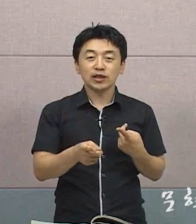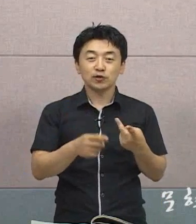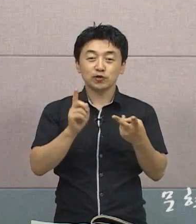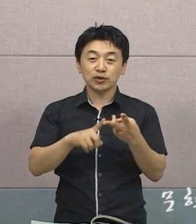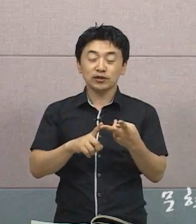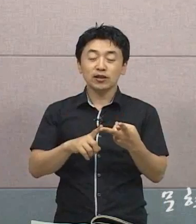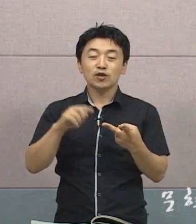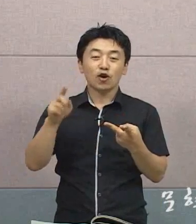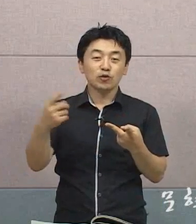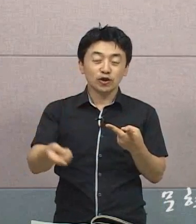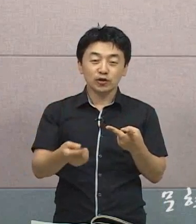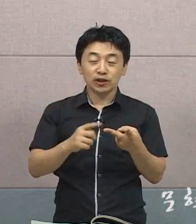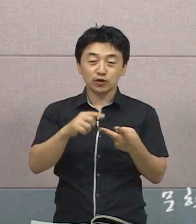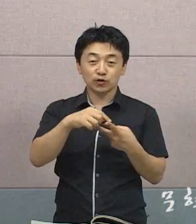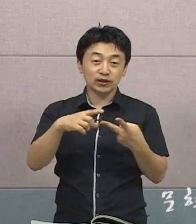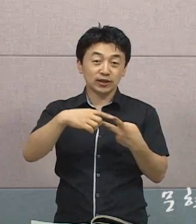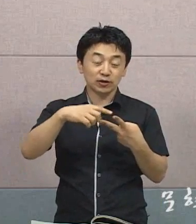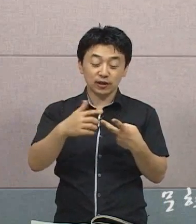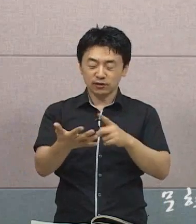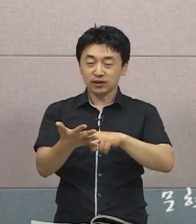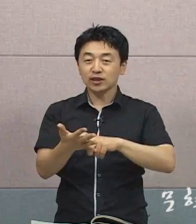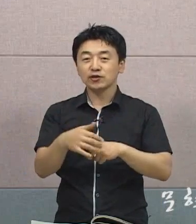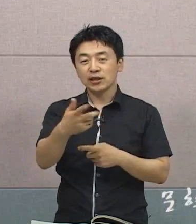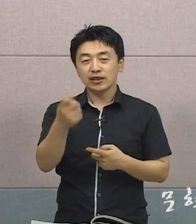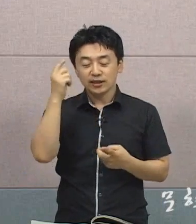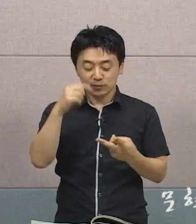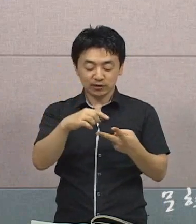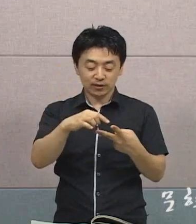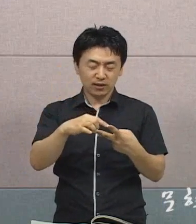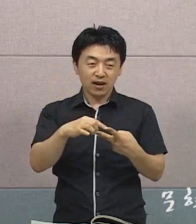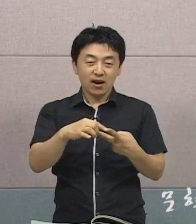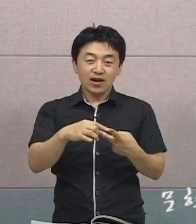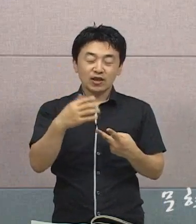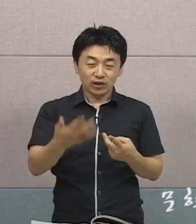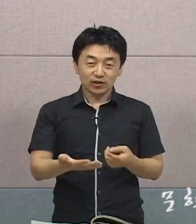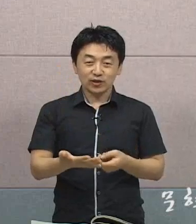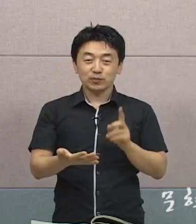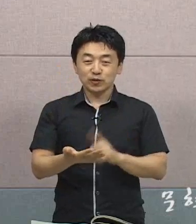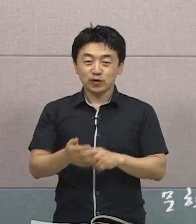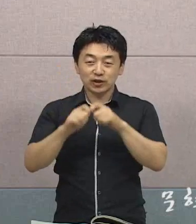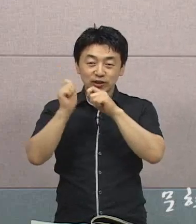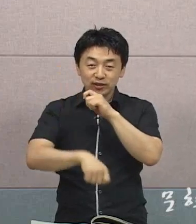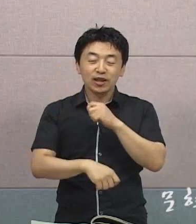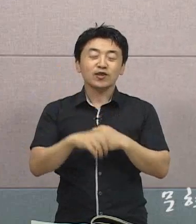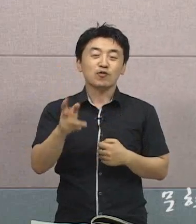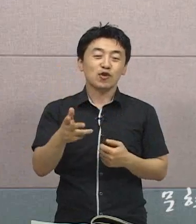사기고, 두 번째는 너무 어려워서 사기고, 두 가지가 나올 텐데요. 그때 생각하시면 될 것 같아요. 여기서는요, 무조건 이거는, 예, 너무